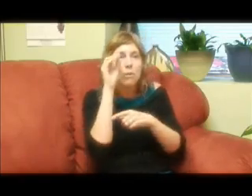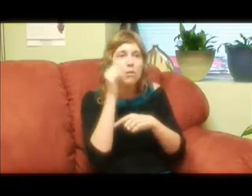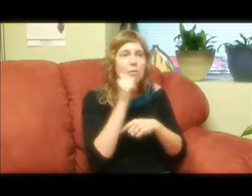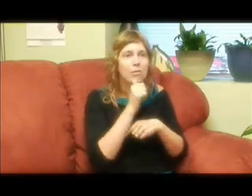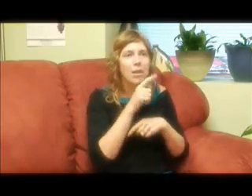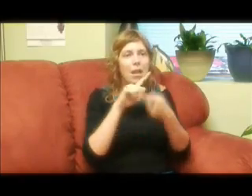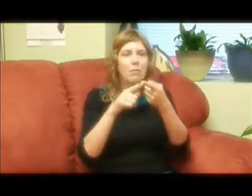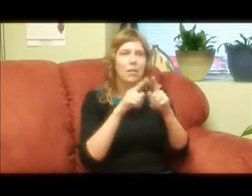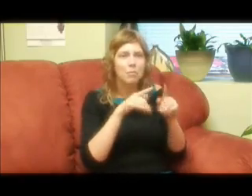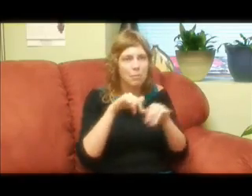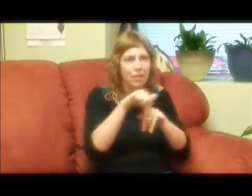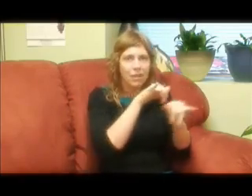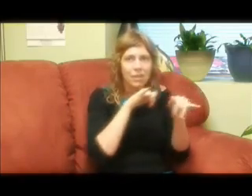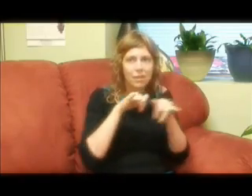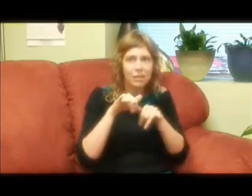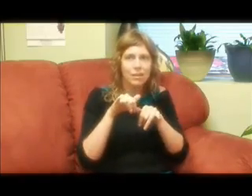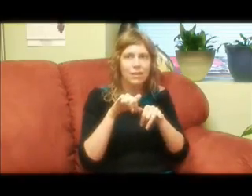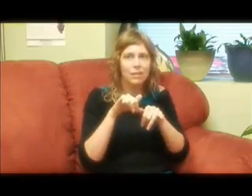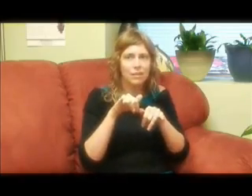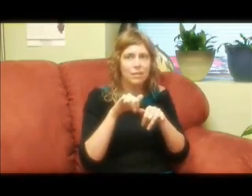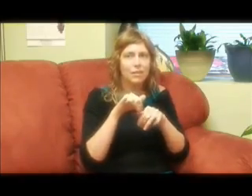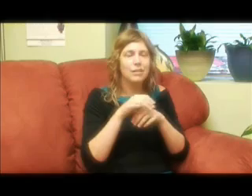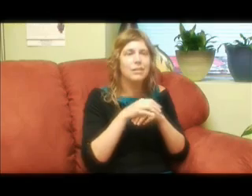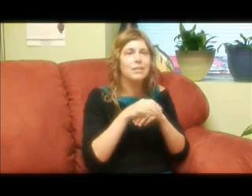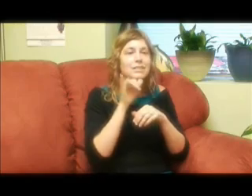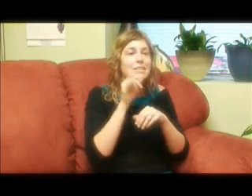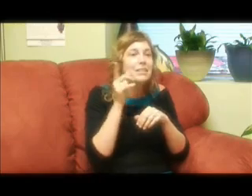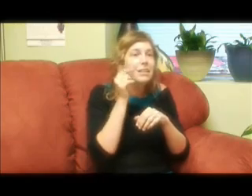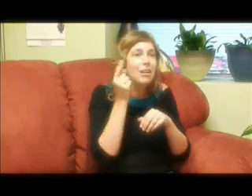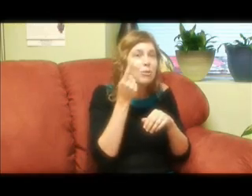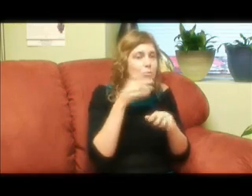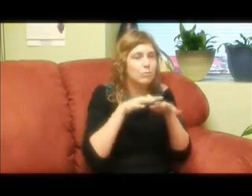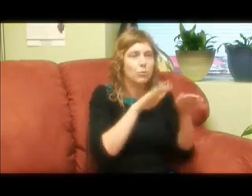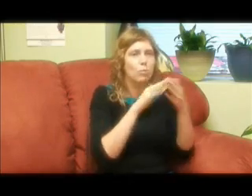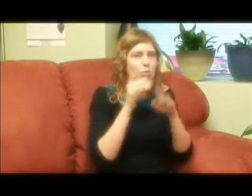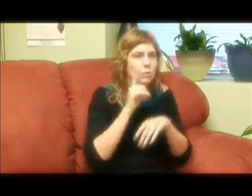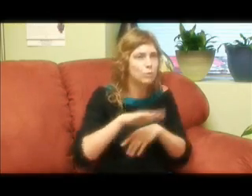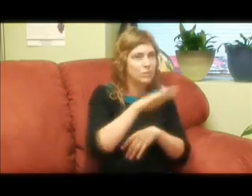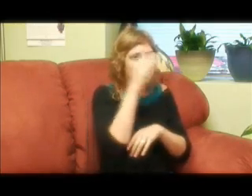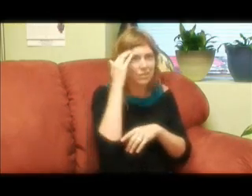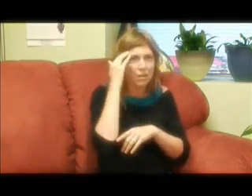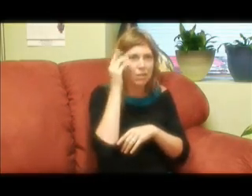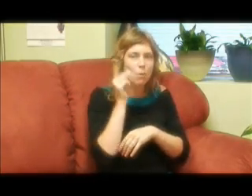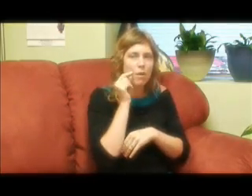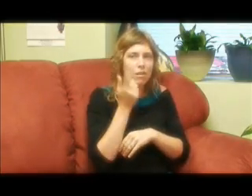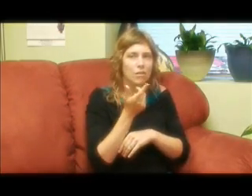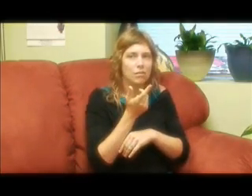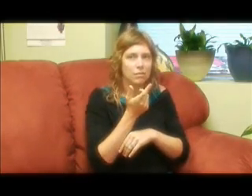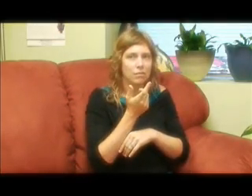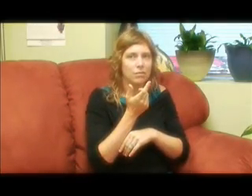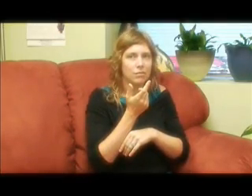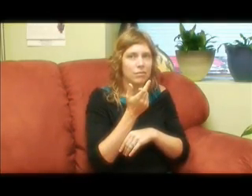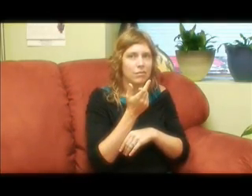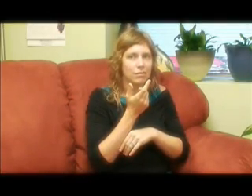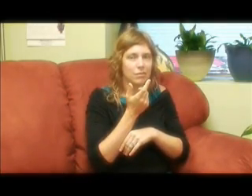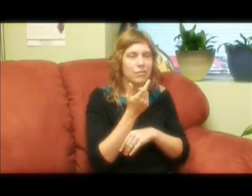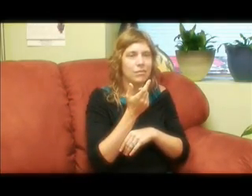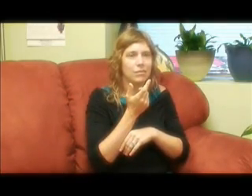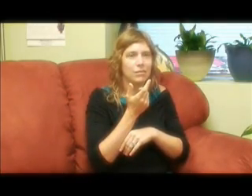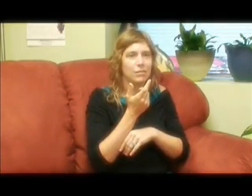de quitter, ça veut dire qu'elle va se retrouver. Elle a des amis et toute la communauté sourde va être au courant tout de